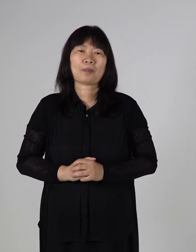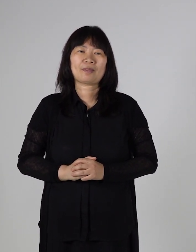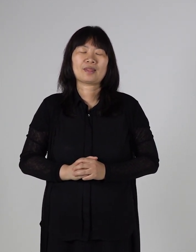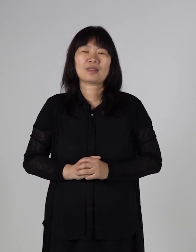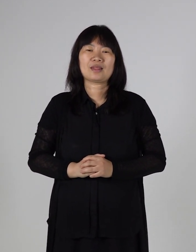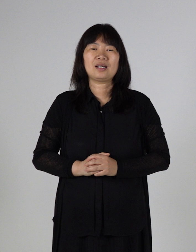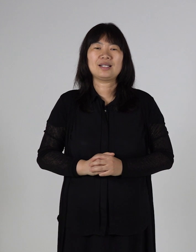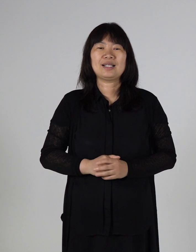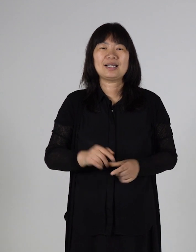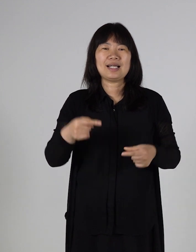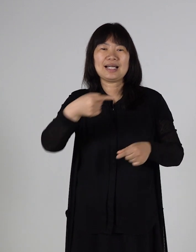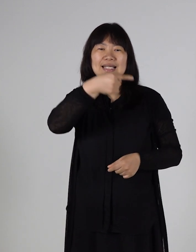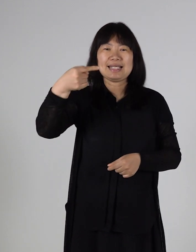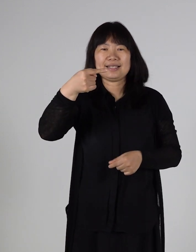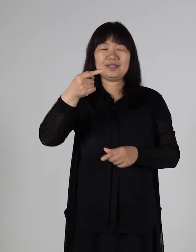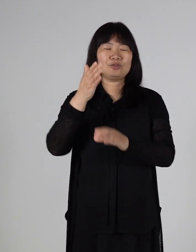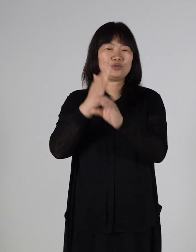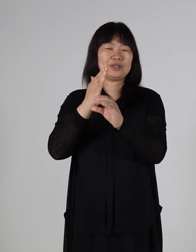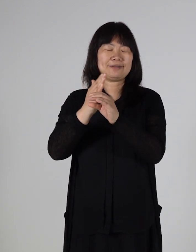엘리트주의를 빨리 벗어야 돼요.